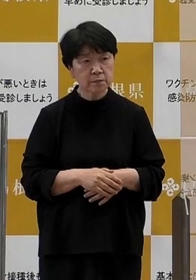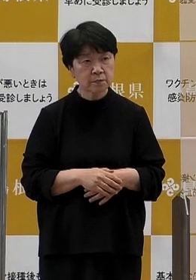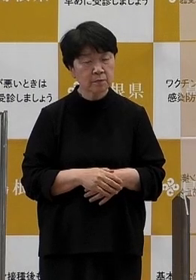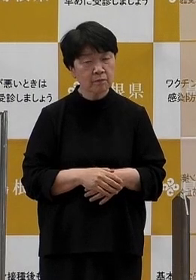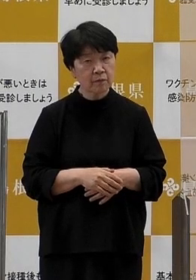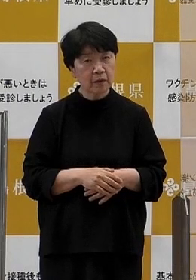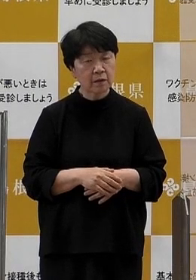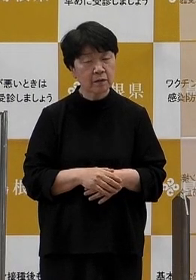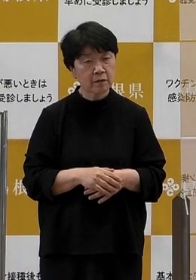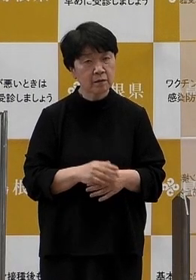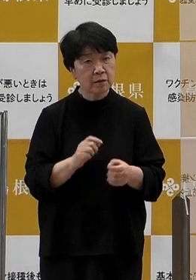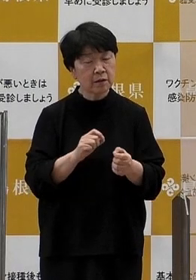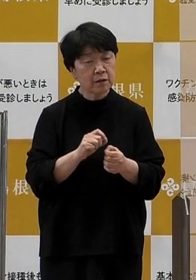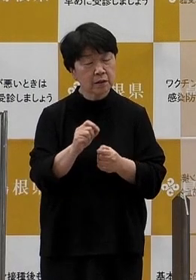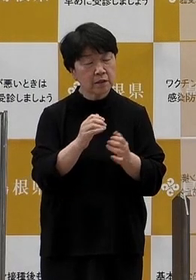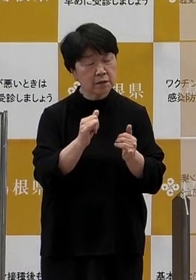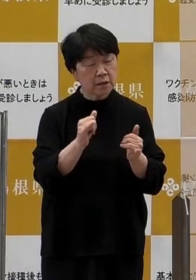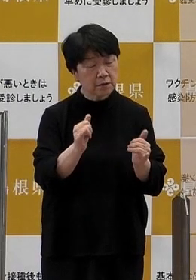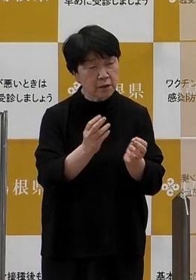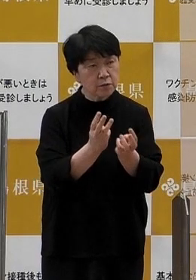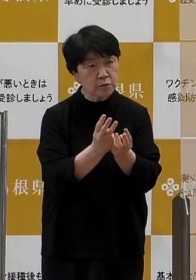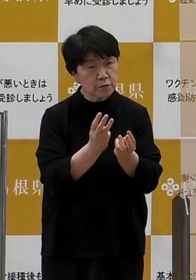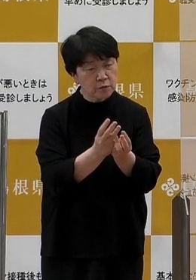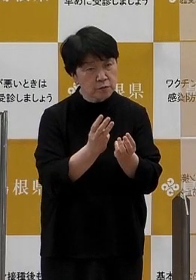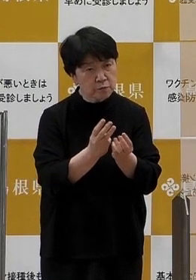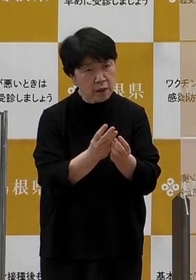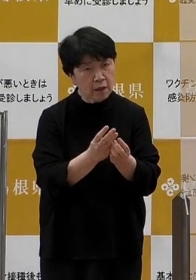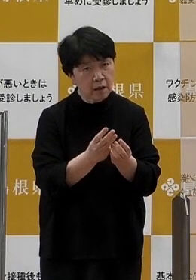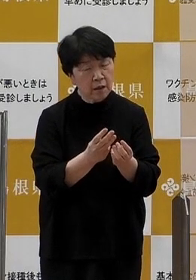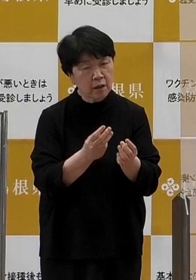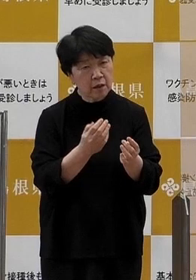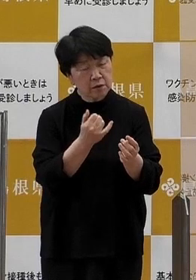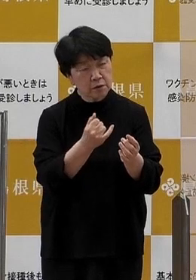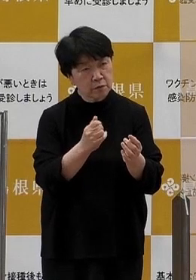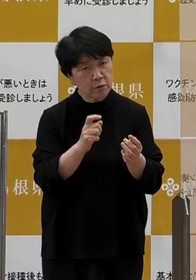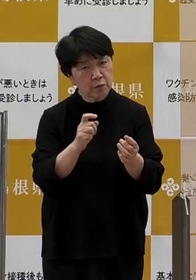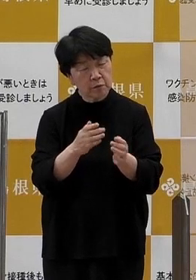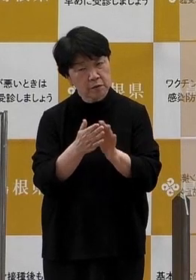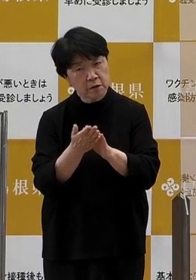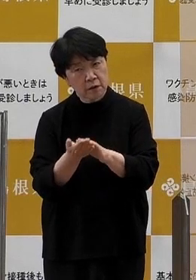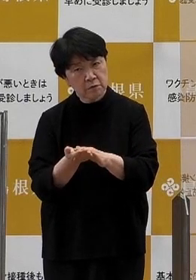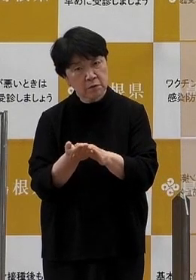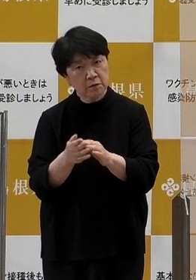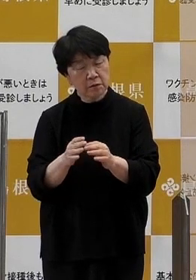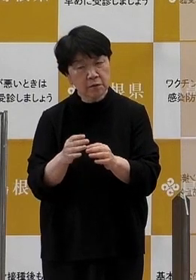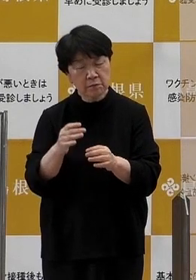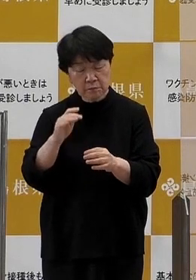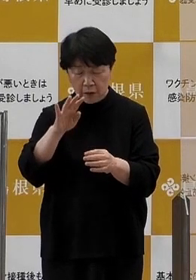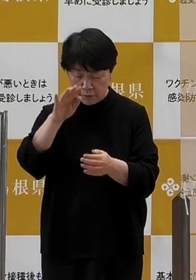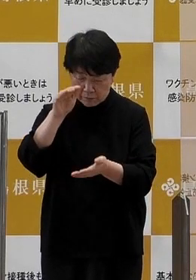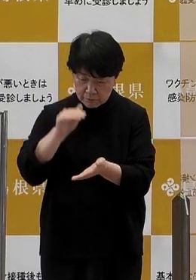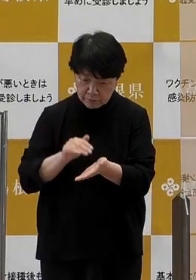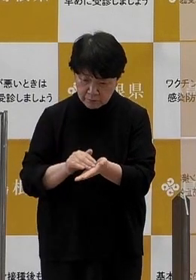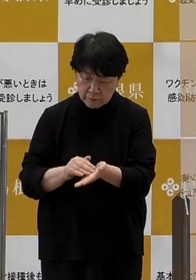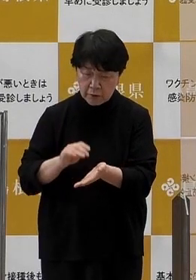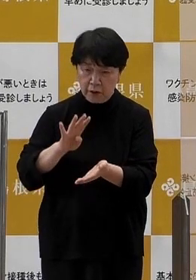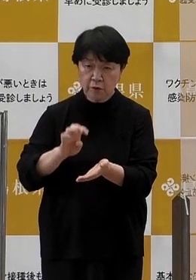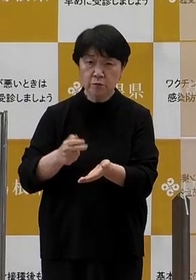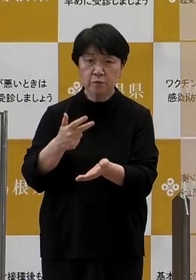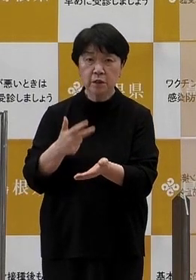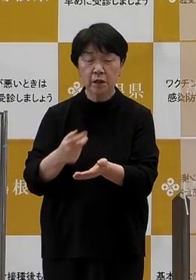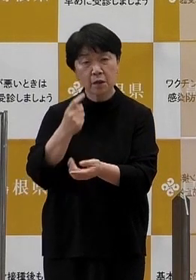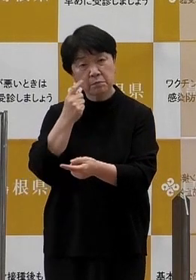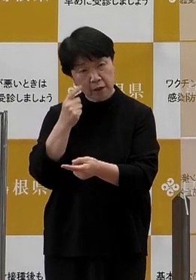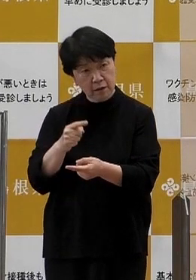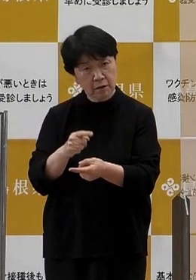感染者数は人口当たり46番目ですね。人口10万人当たりの数字。死者数は47番目です。特